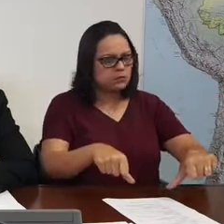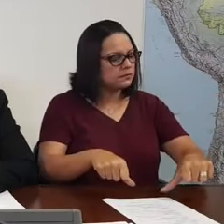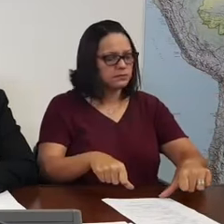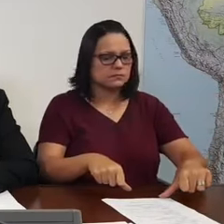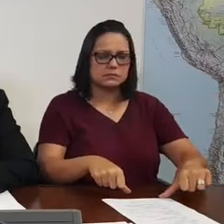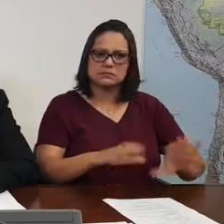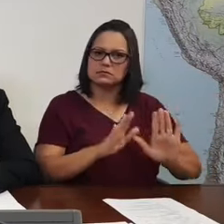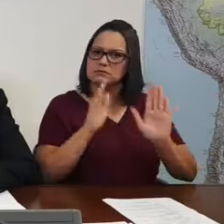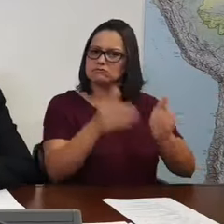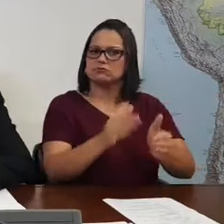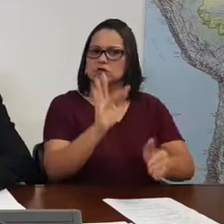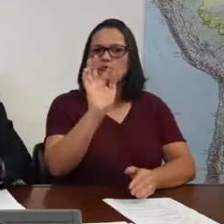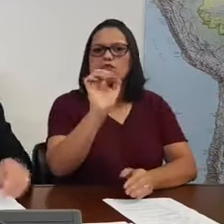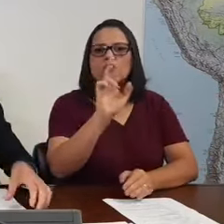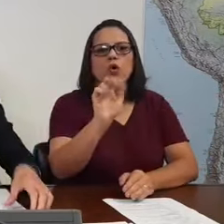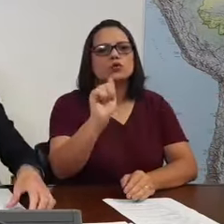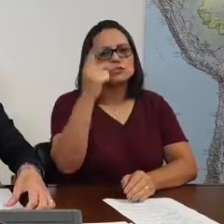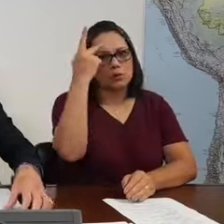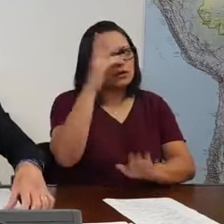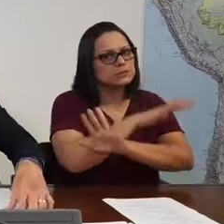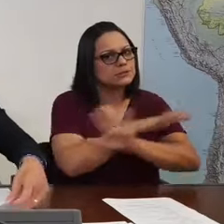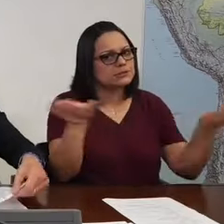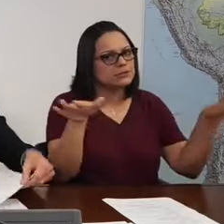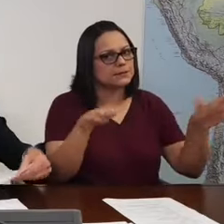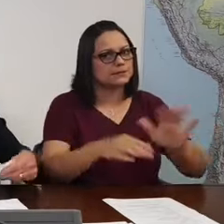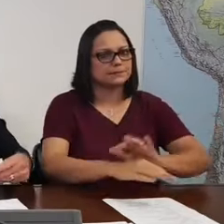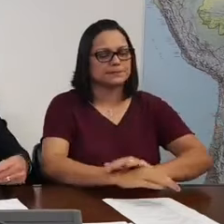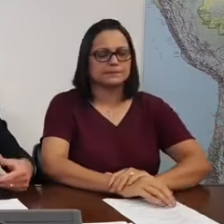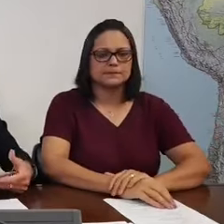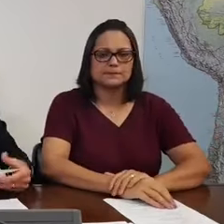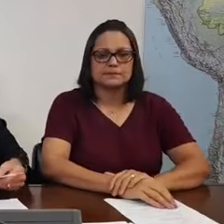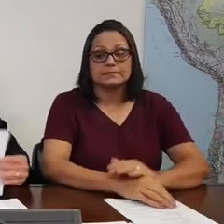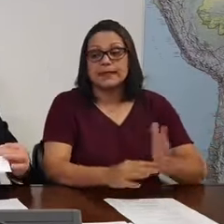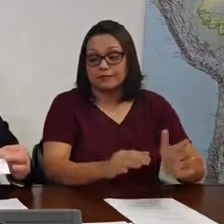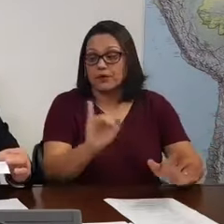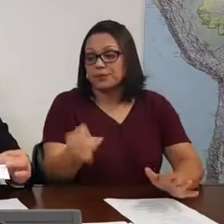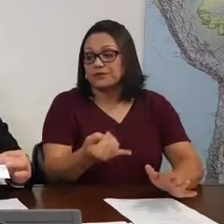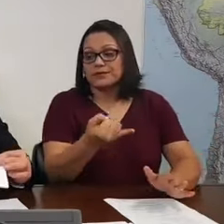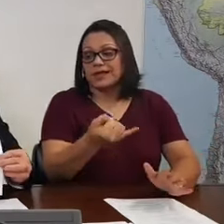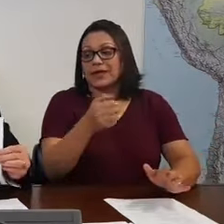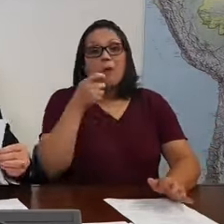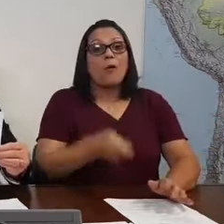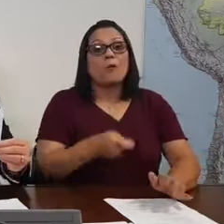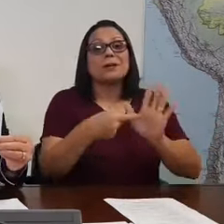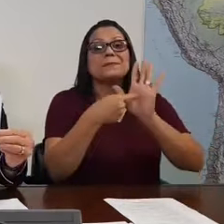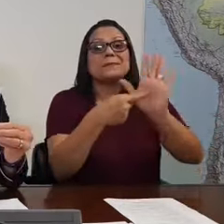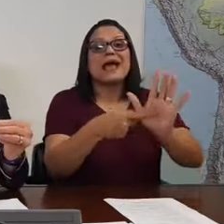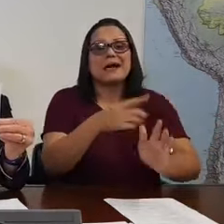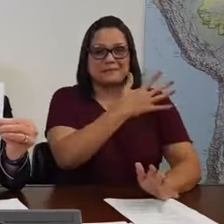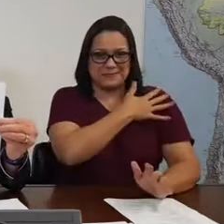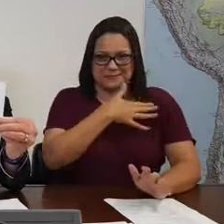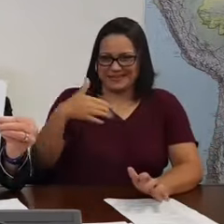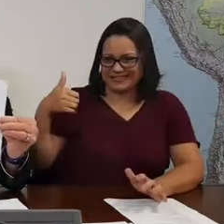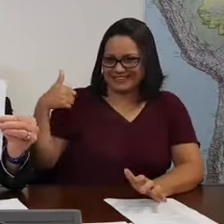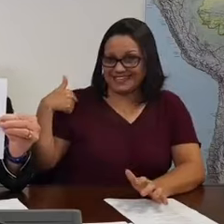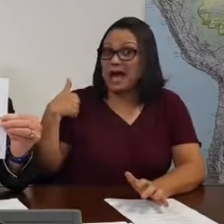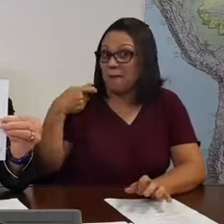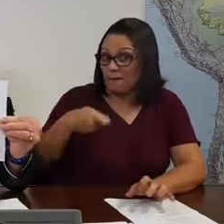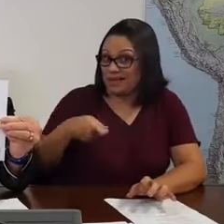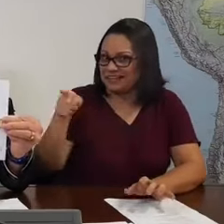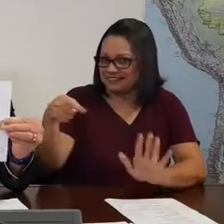Paulo, chega. Aproveitar aqui, sou obrigado a fazer, né? Propaganda aqui da primeira dama, senhora